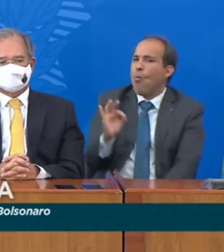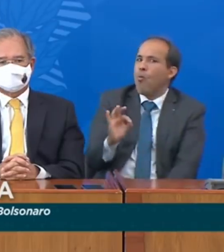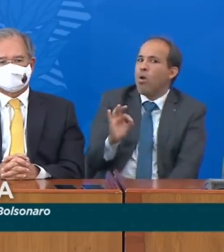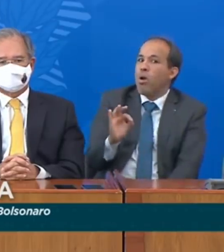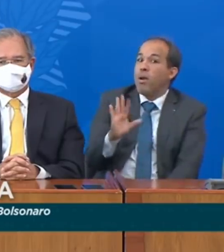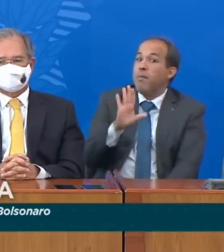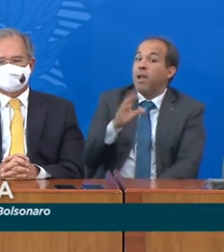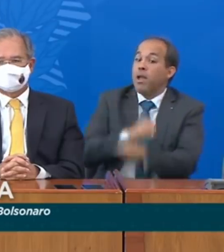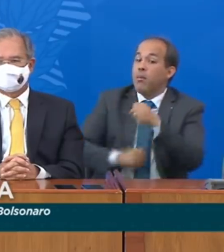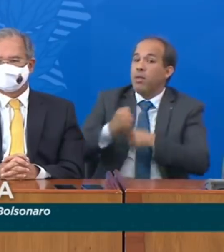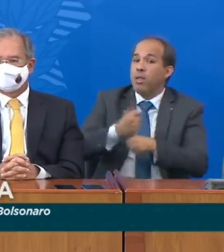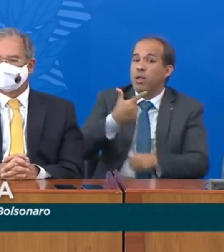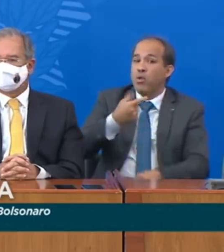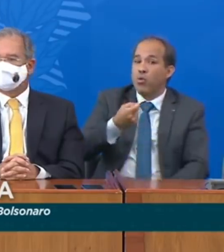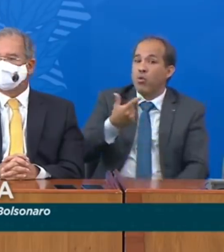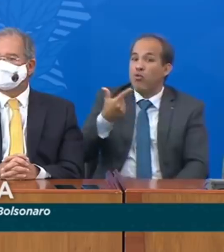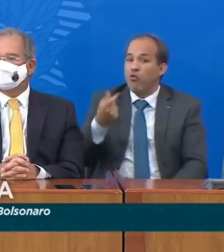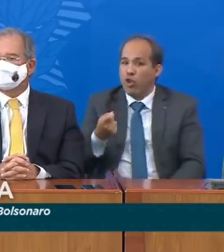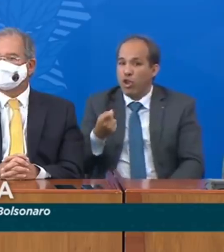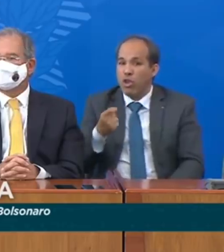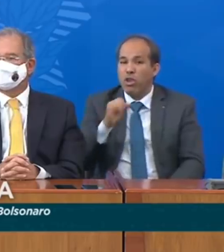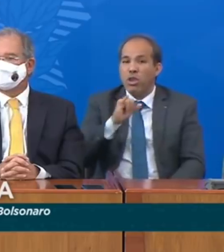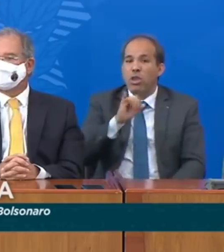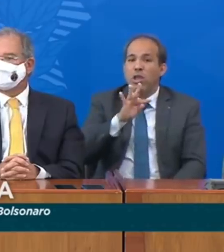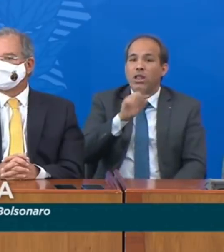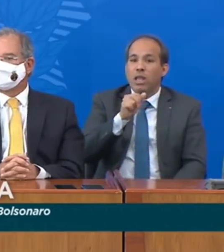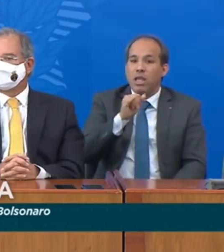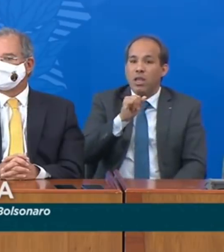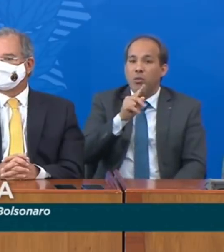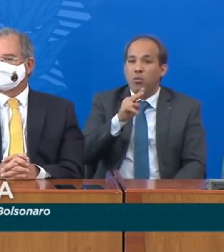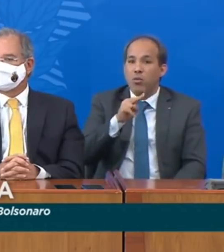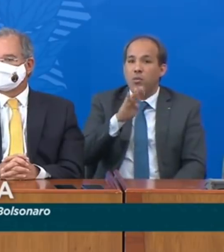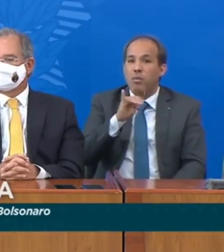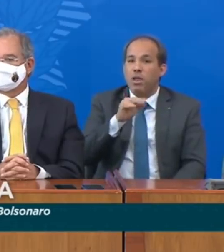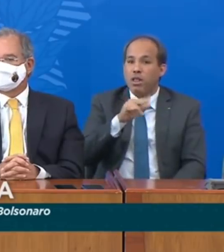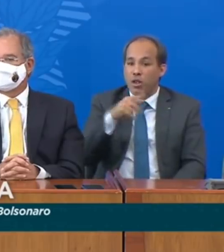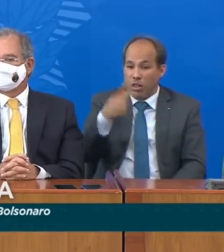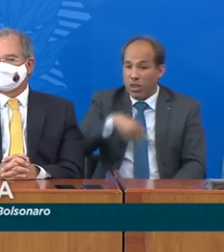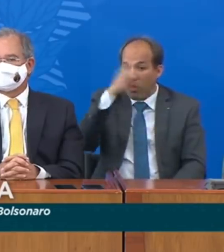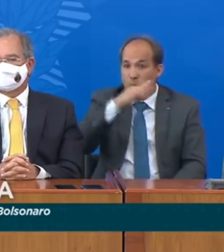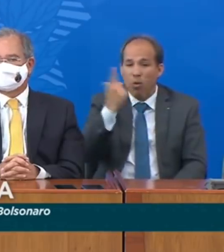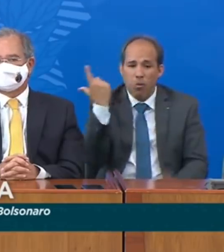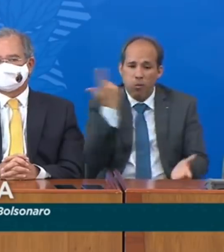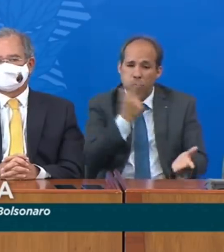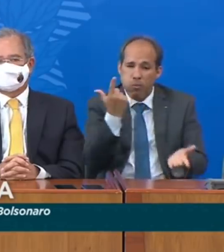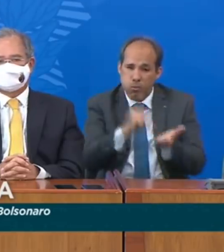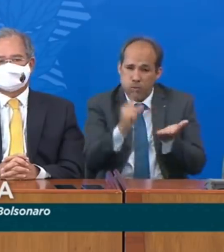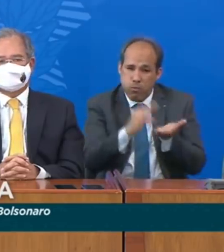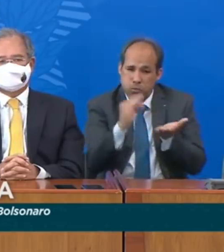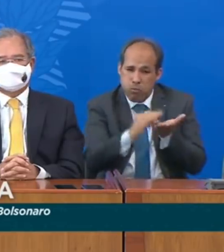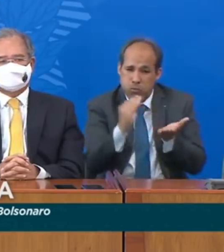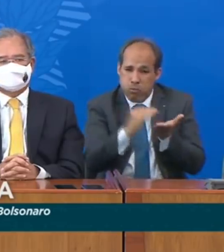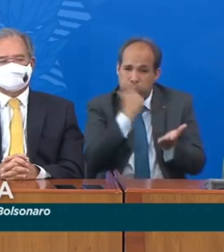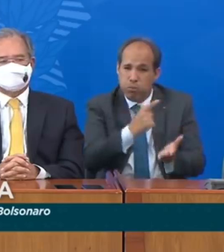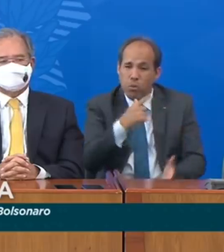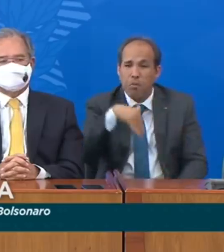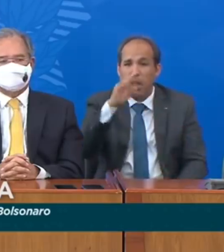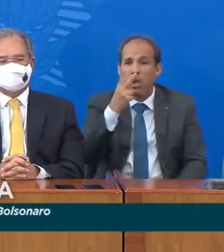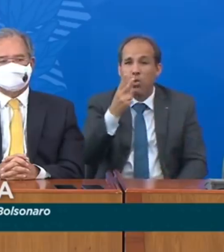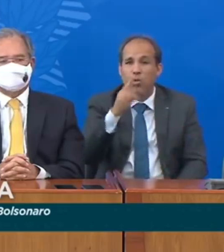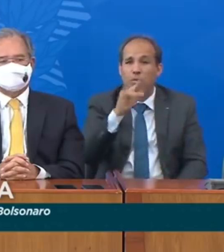a Itaipu Binacional Brasil investiu 2,5 bilhões no Centro-Oeste